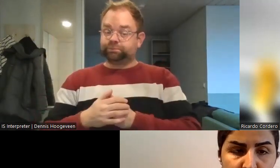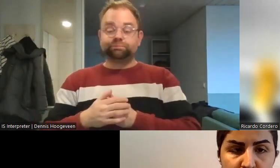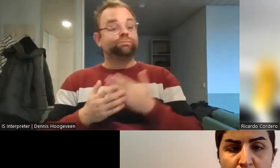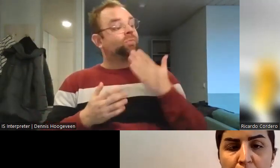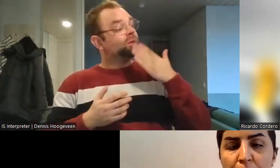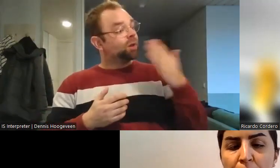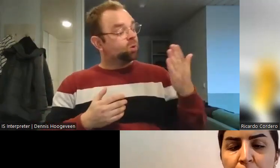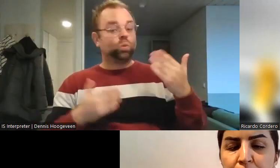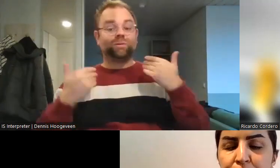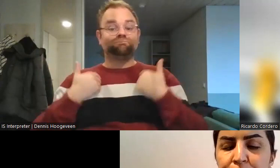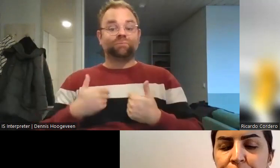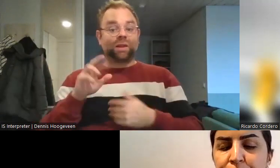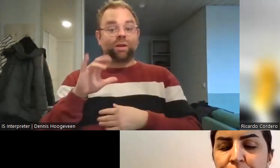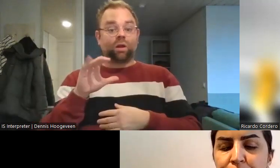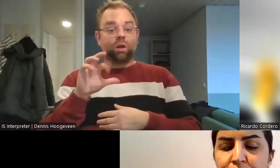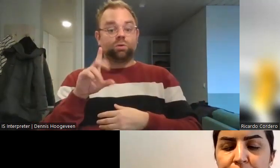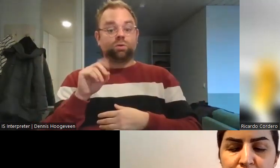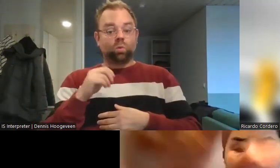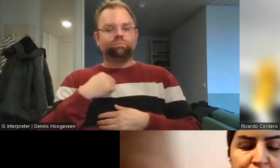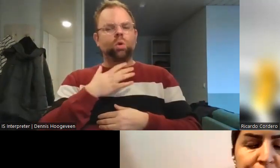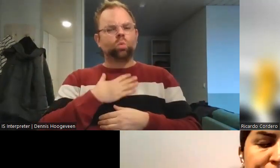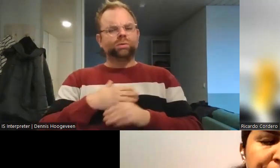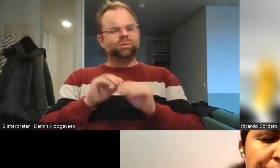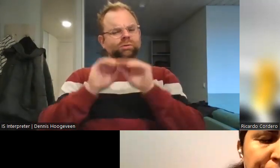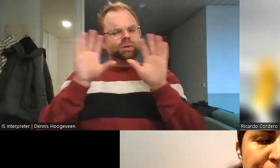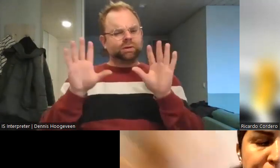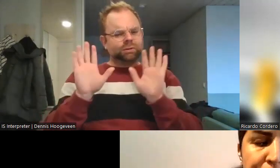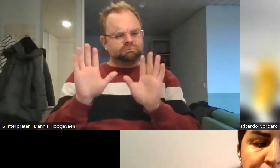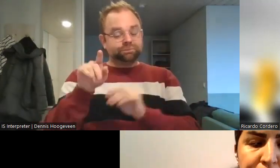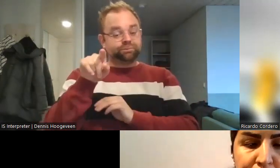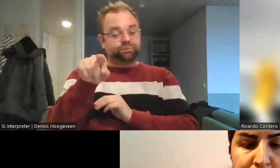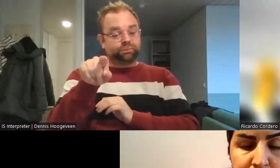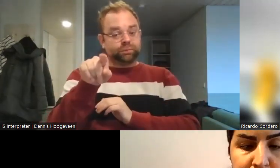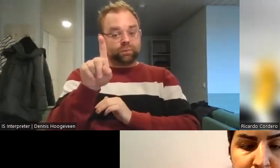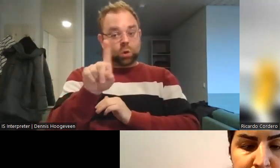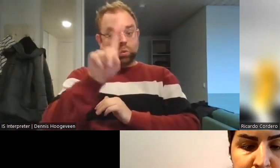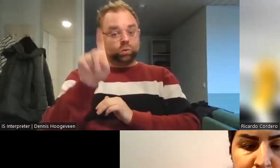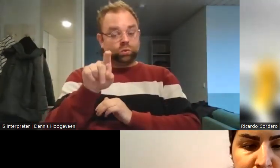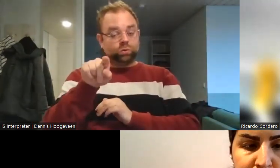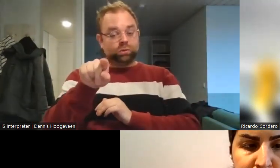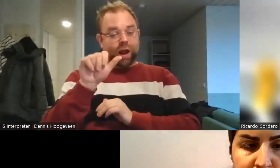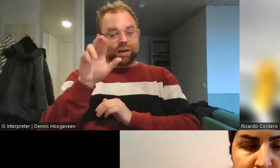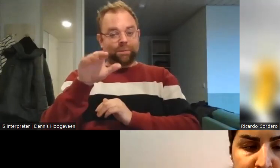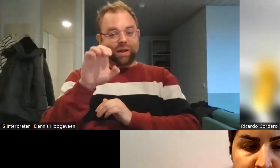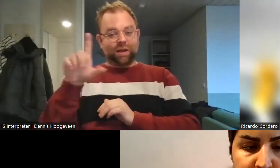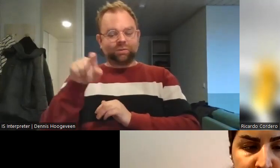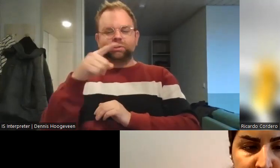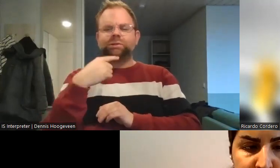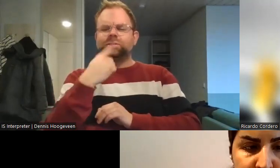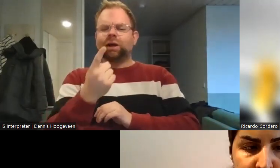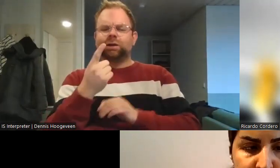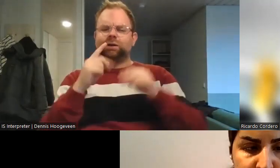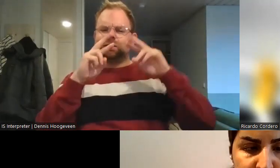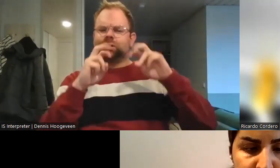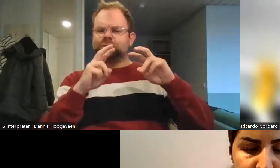Armel, si le sondage dont parle Armel est accessible en ligne et si nous pouvons le partager par